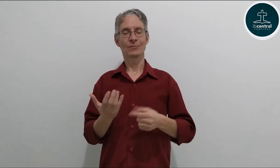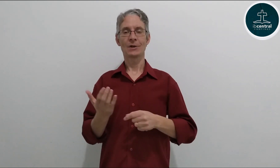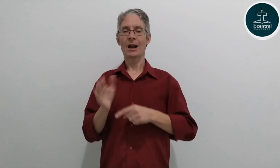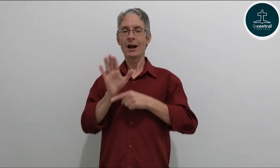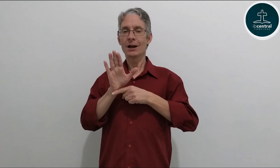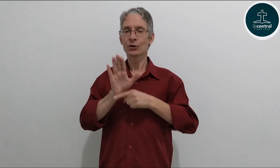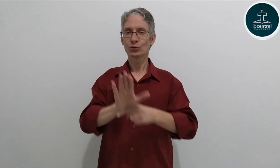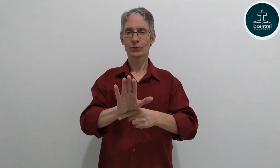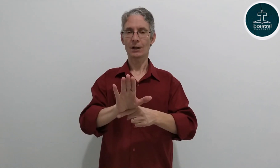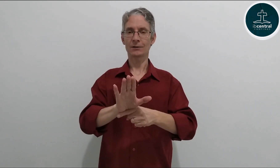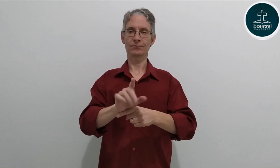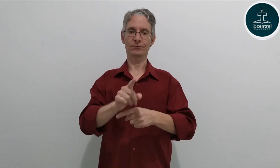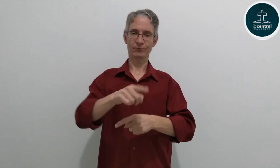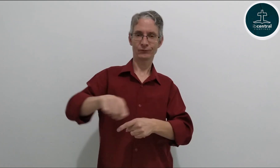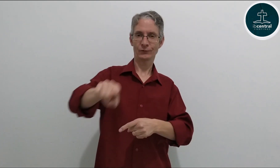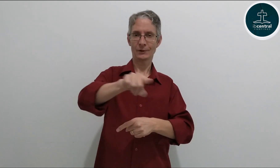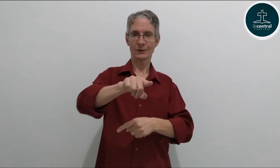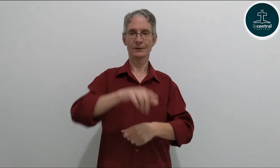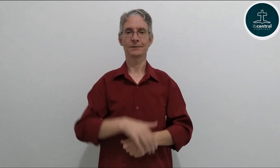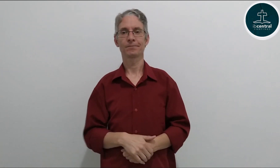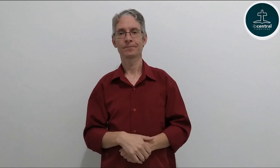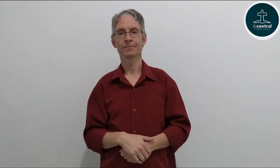Nós queremos ajudar cada um de vocês.